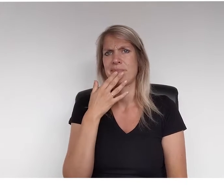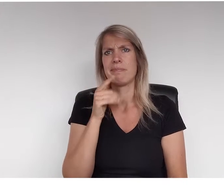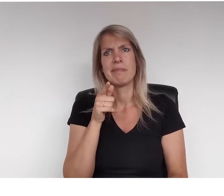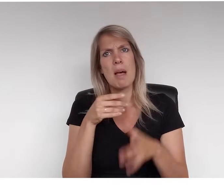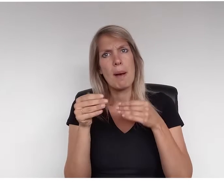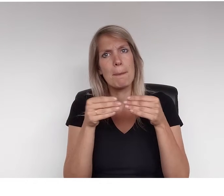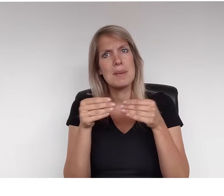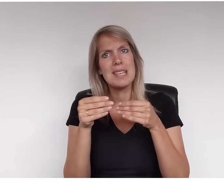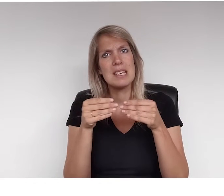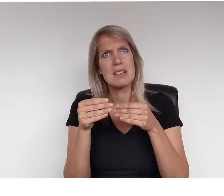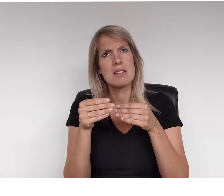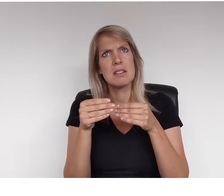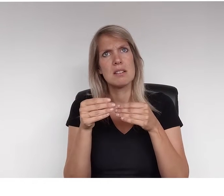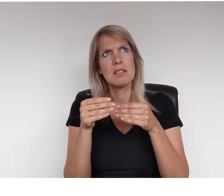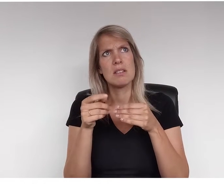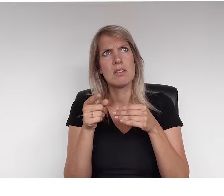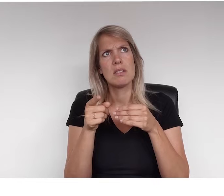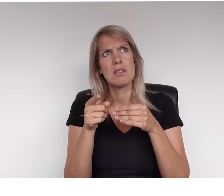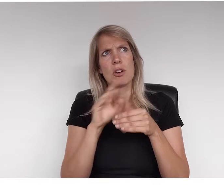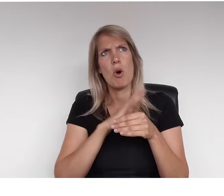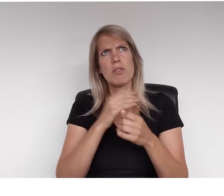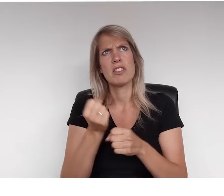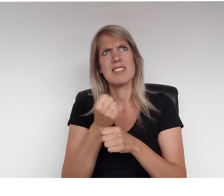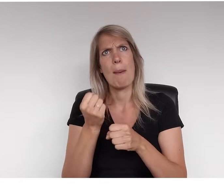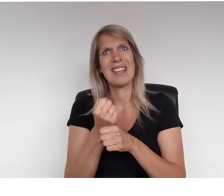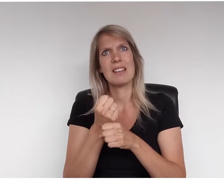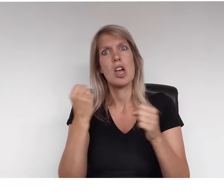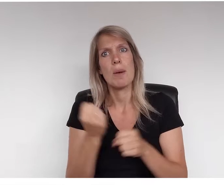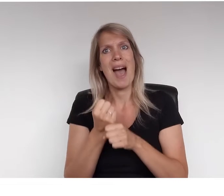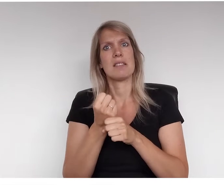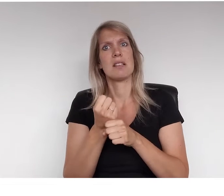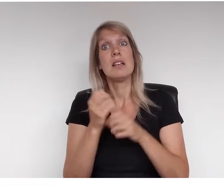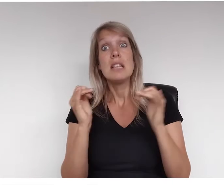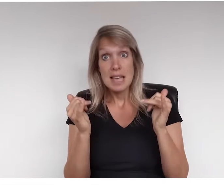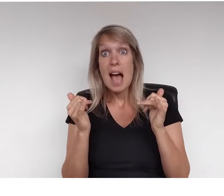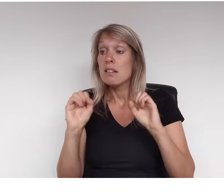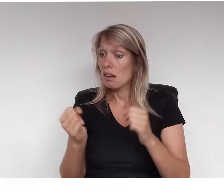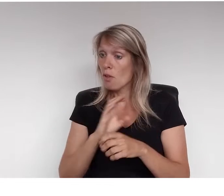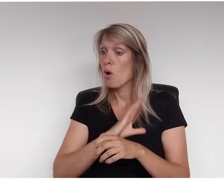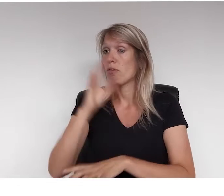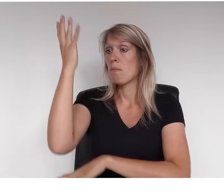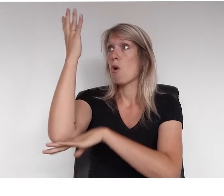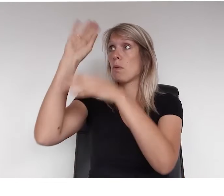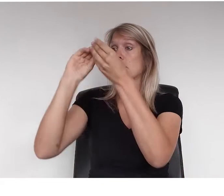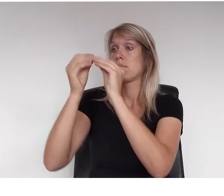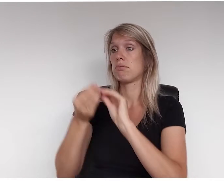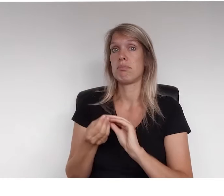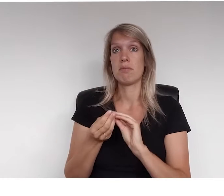papier... Ja. Wordt dat ook van de schepping gemaakt? Ja, dat kan. Ja, dat kan ook van bomen worden gemaakt. Van bomen? Dat